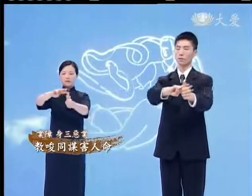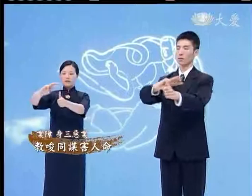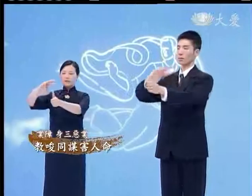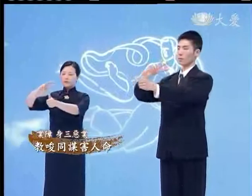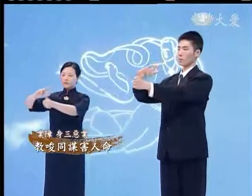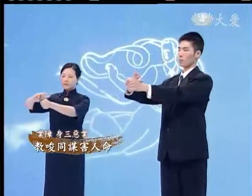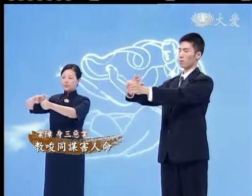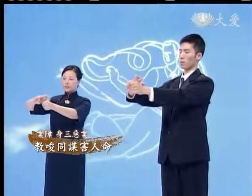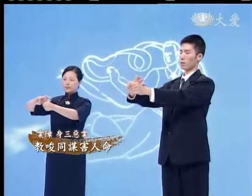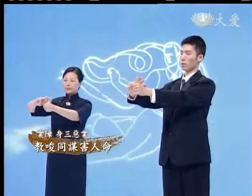命。